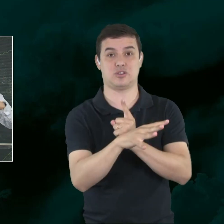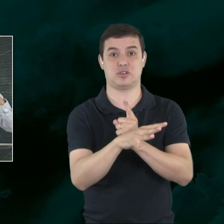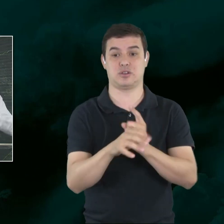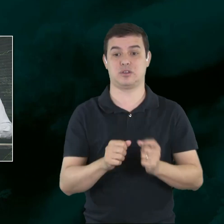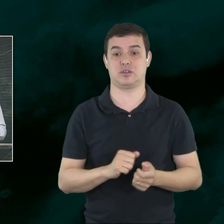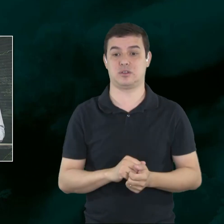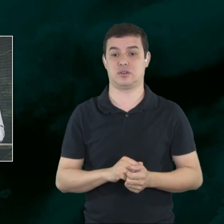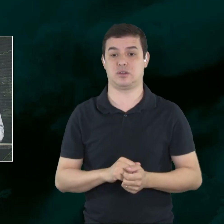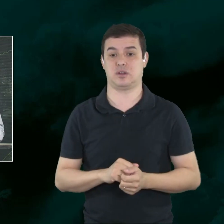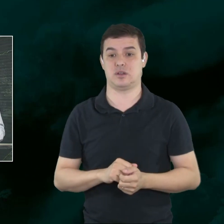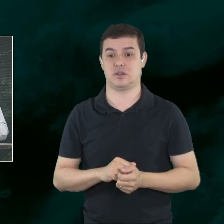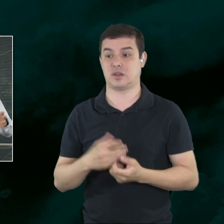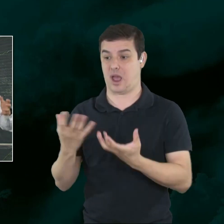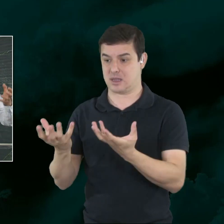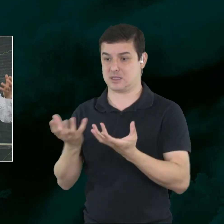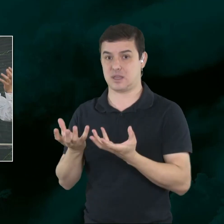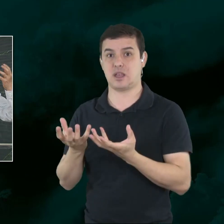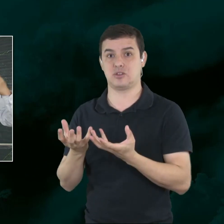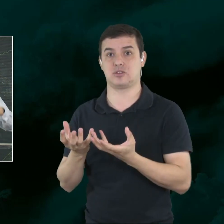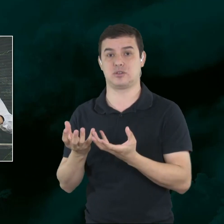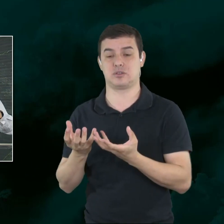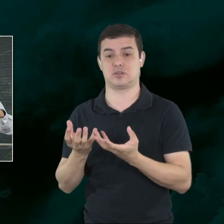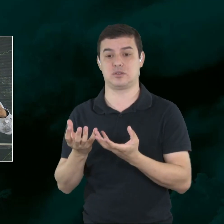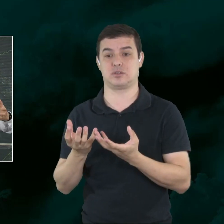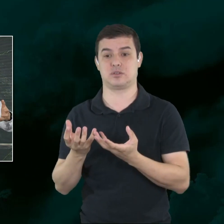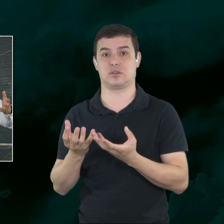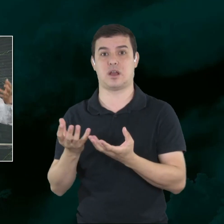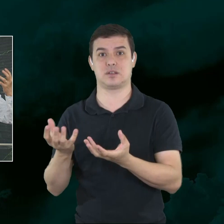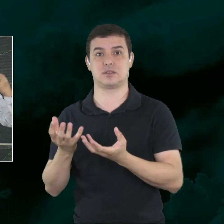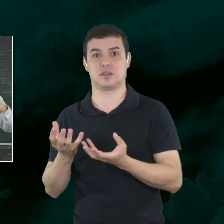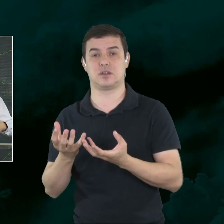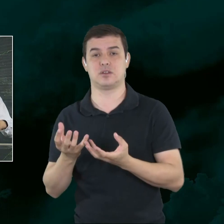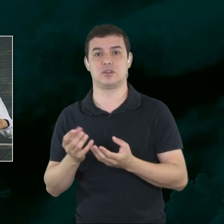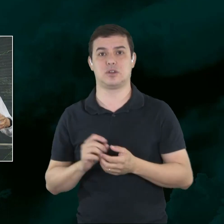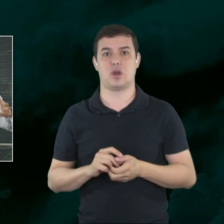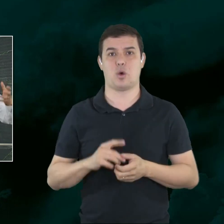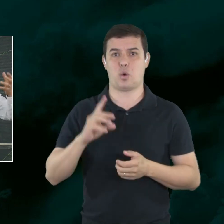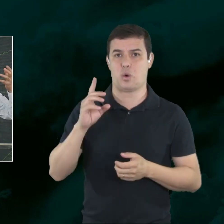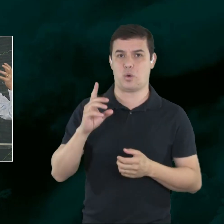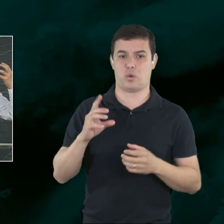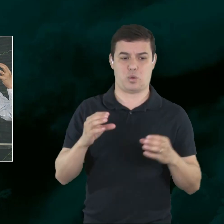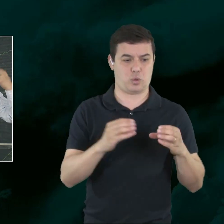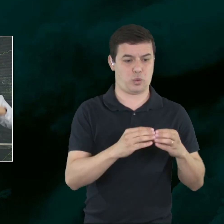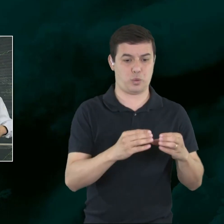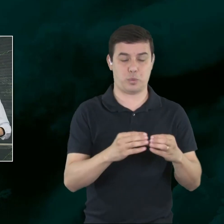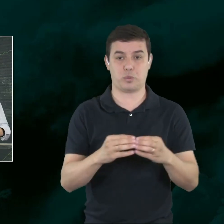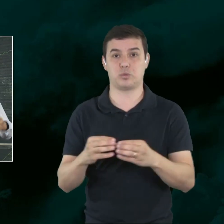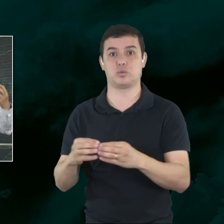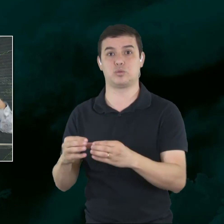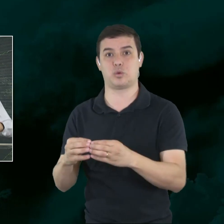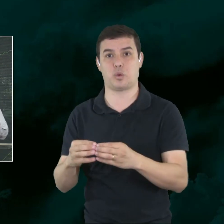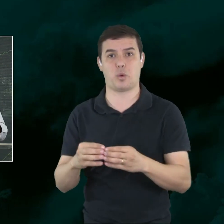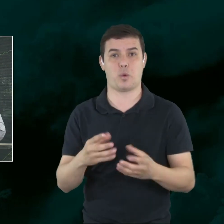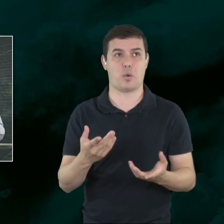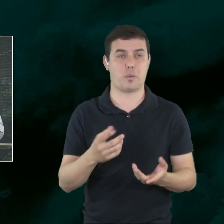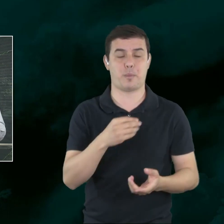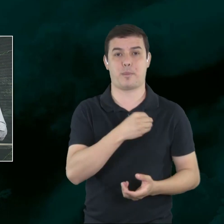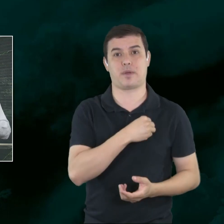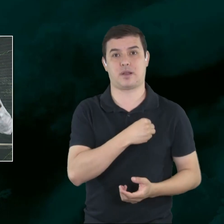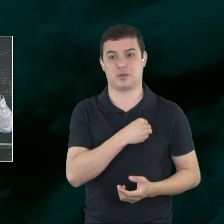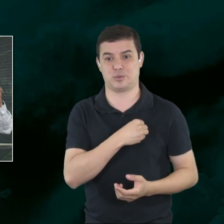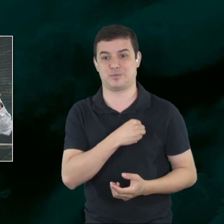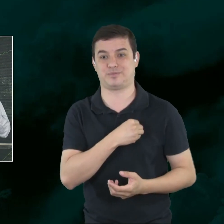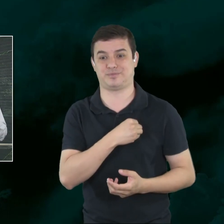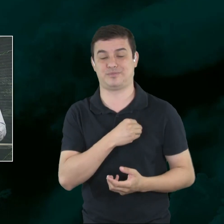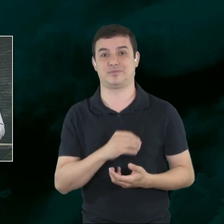seus pressupostos, quer dizer, as suas teses, a sua maneira de viver, a sua argumentação